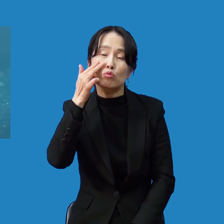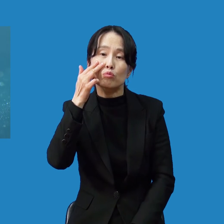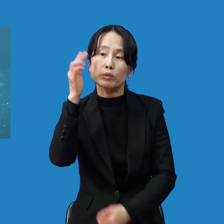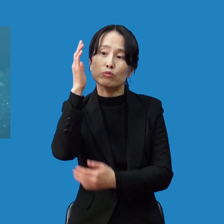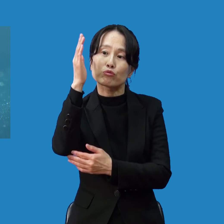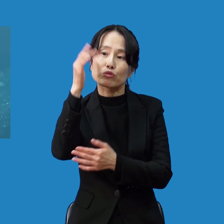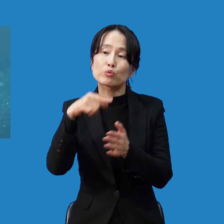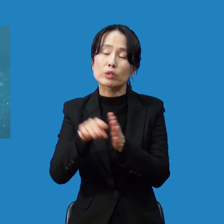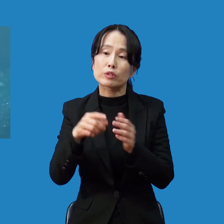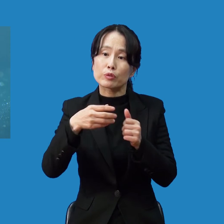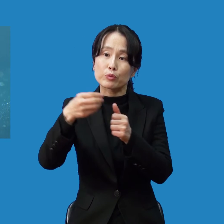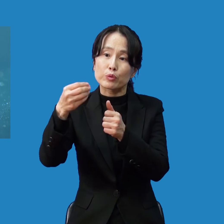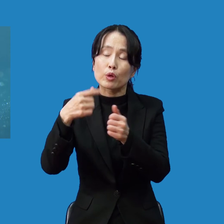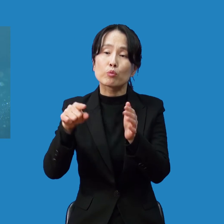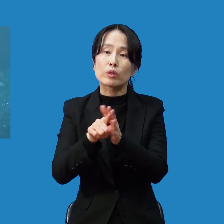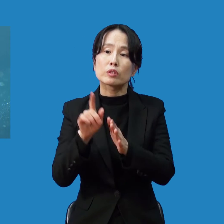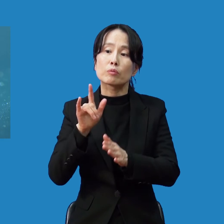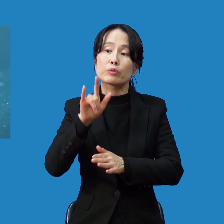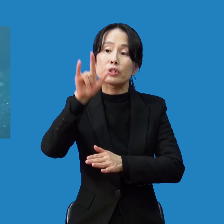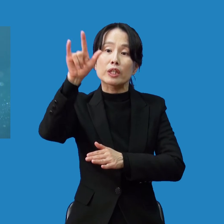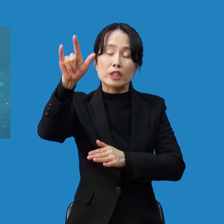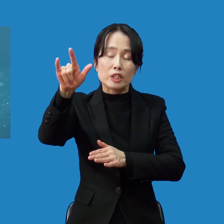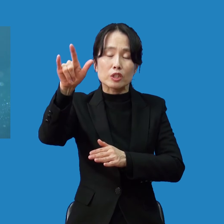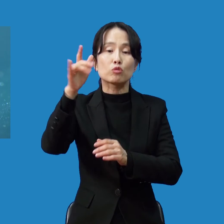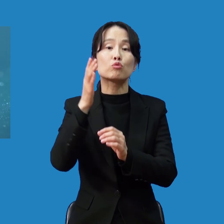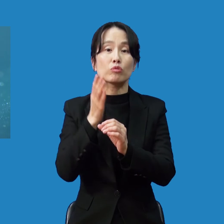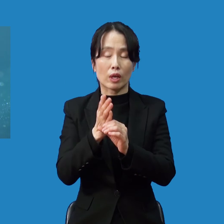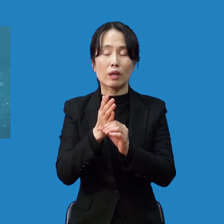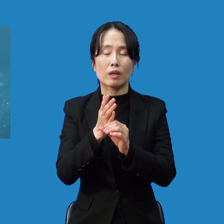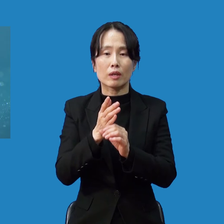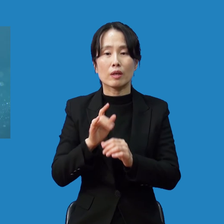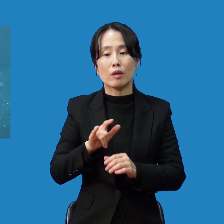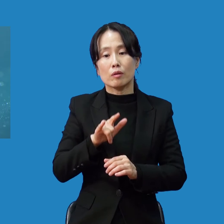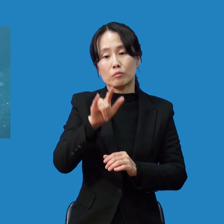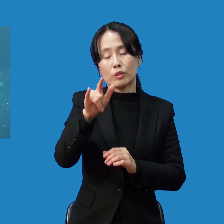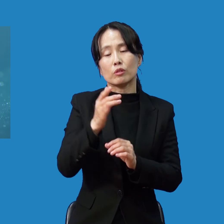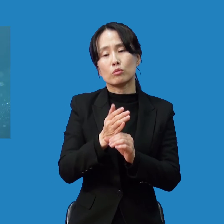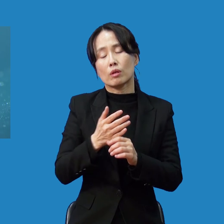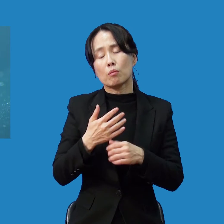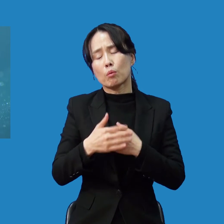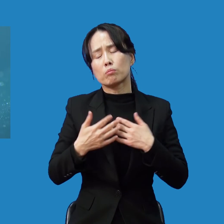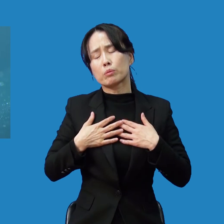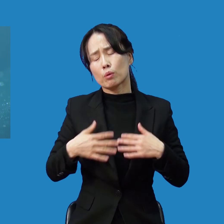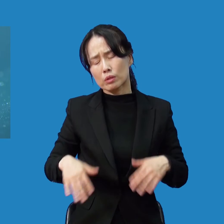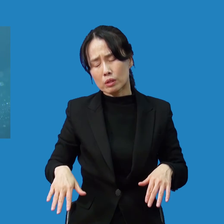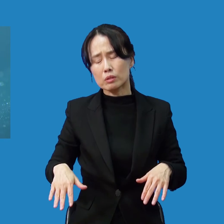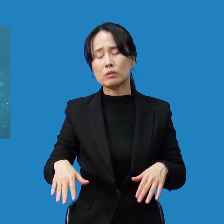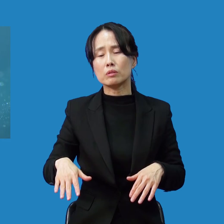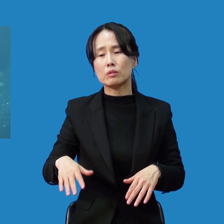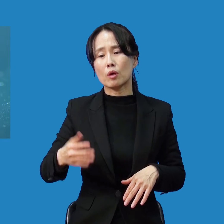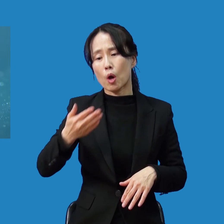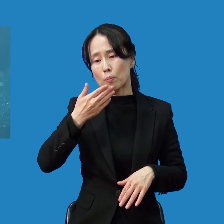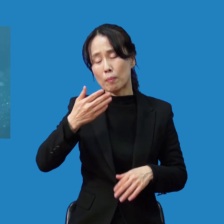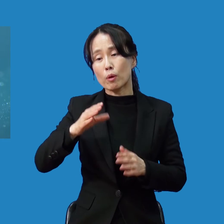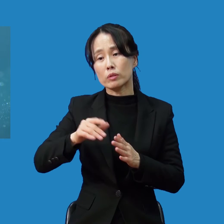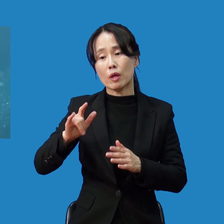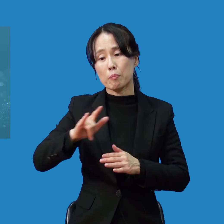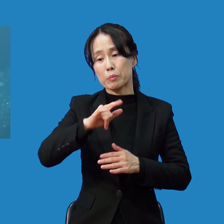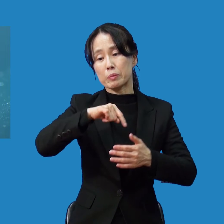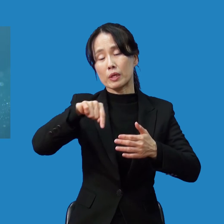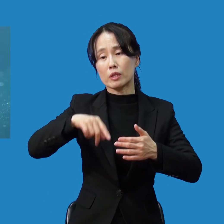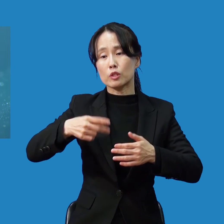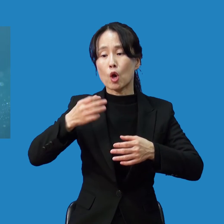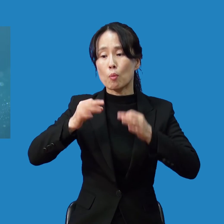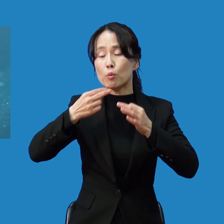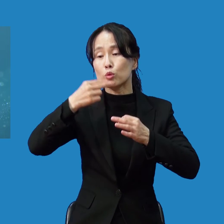그래서 목사님이 식사 때 나오는 포도주 한 잔 마시고 좀 자야 되겠다 생각을 했습니다. 그런데